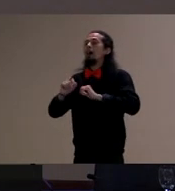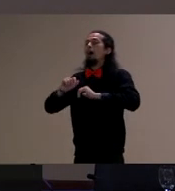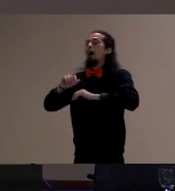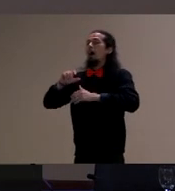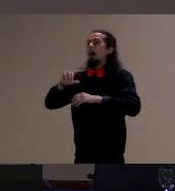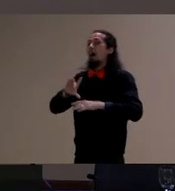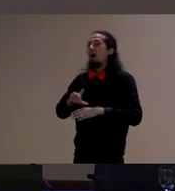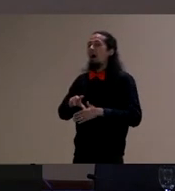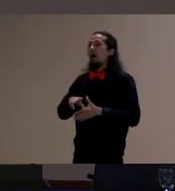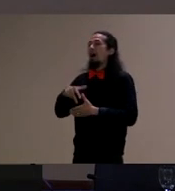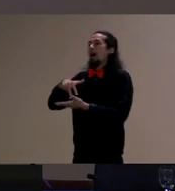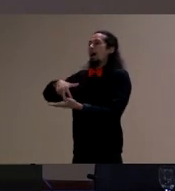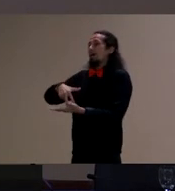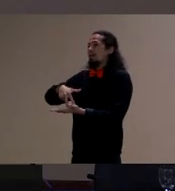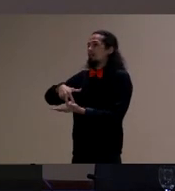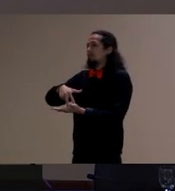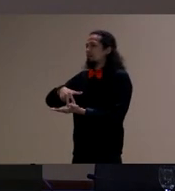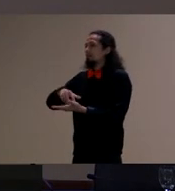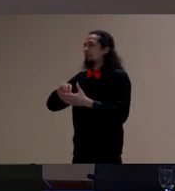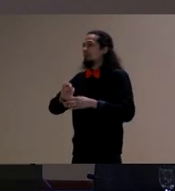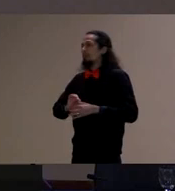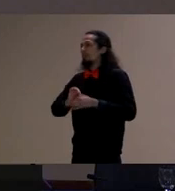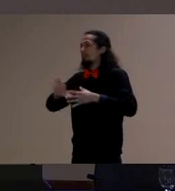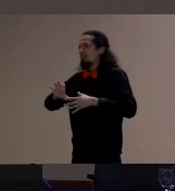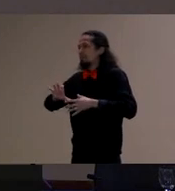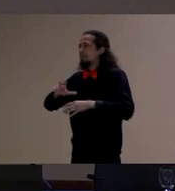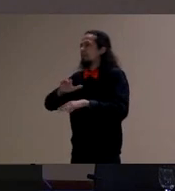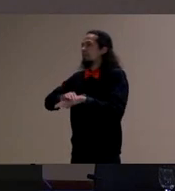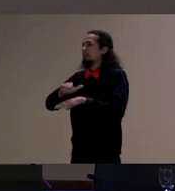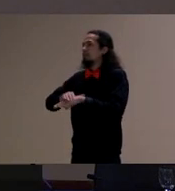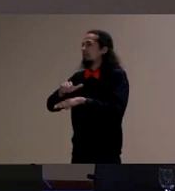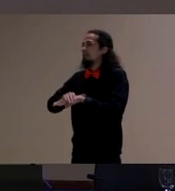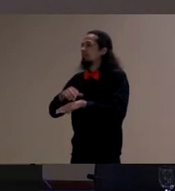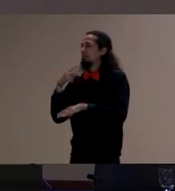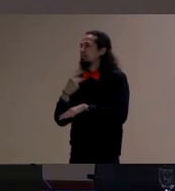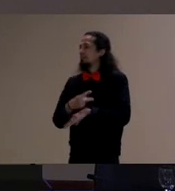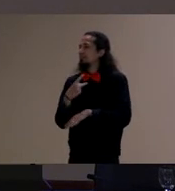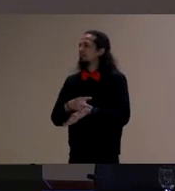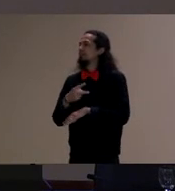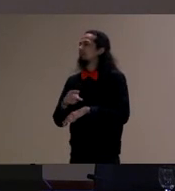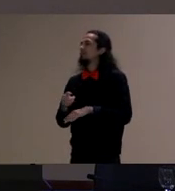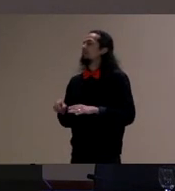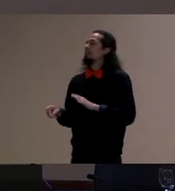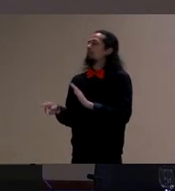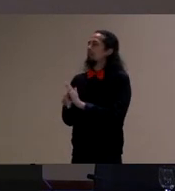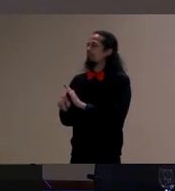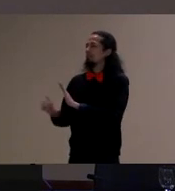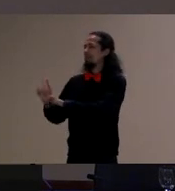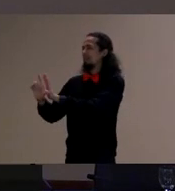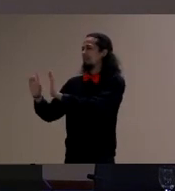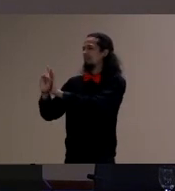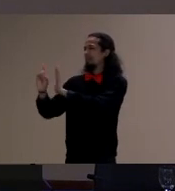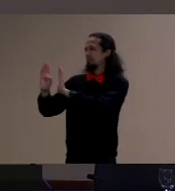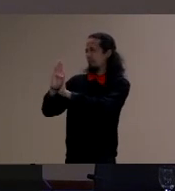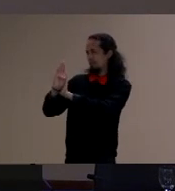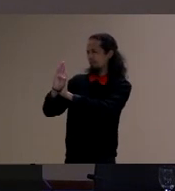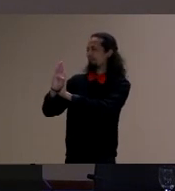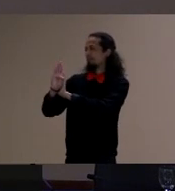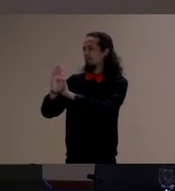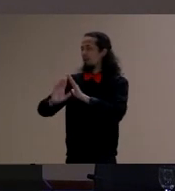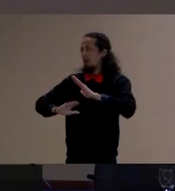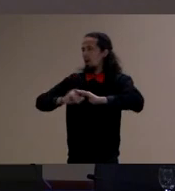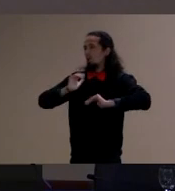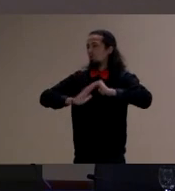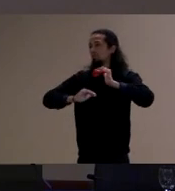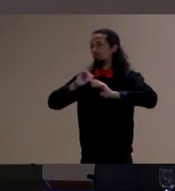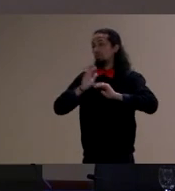nos artigos 12 13 23 da LDB né o processo de construção de